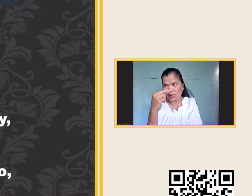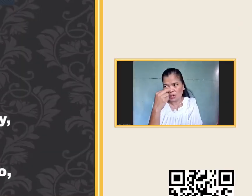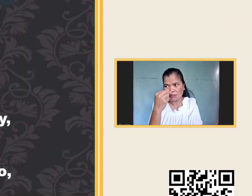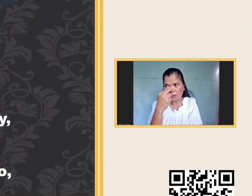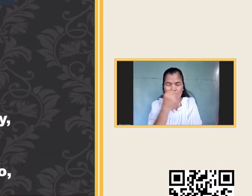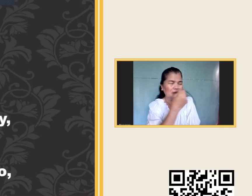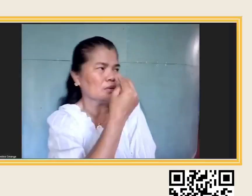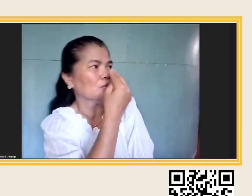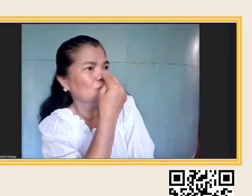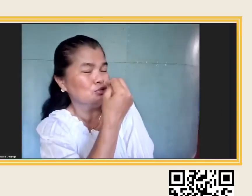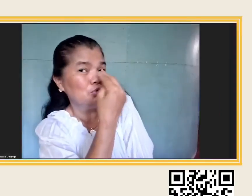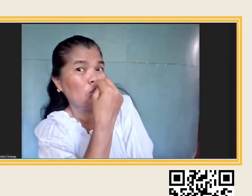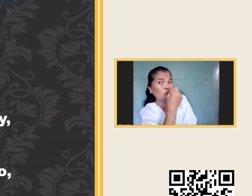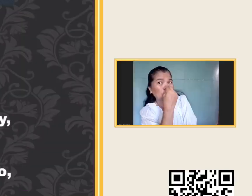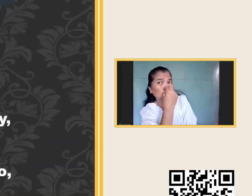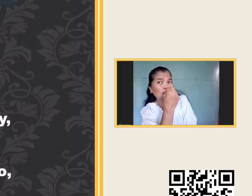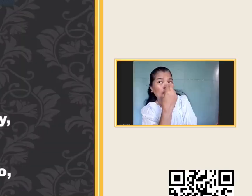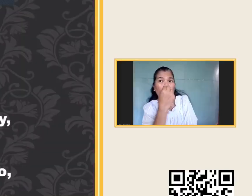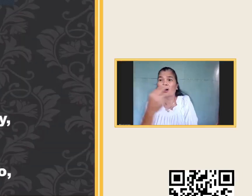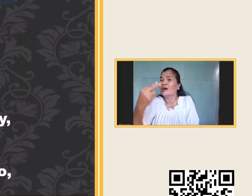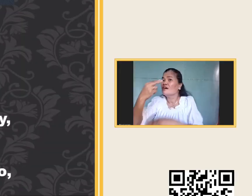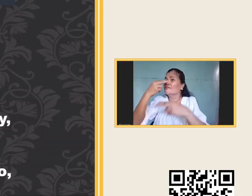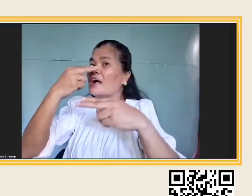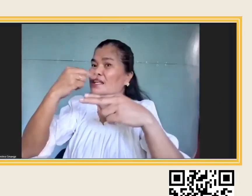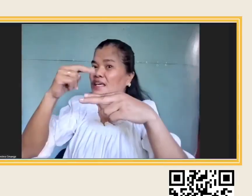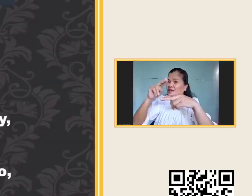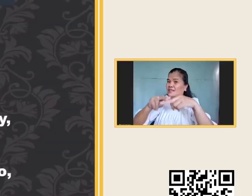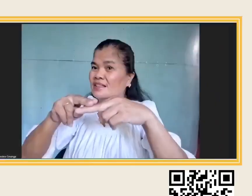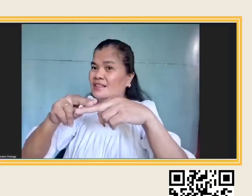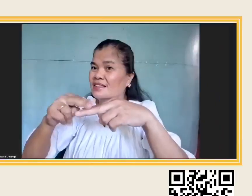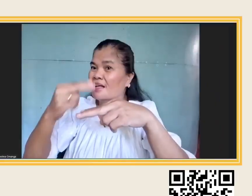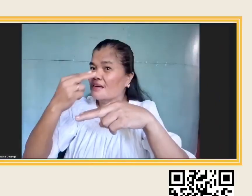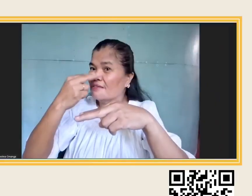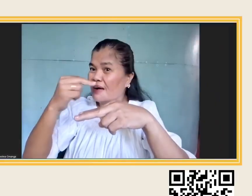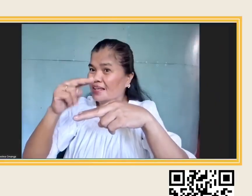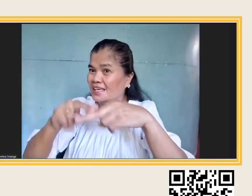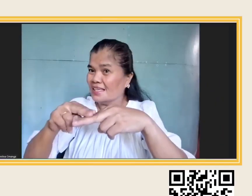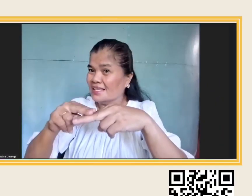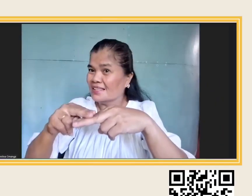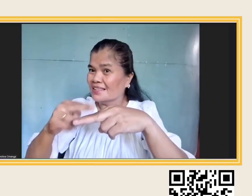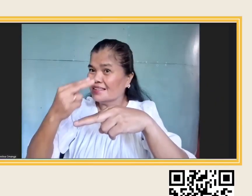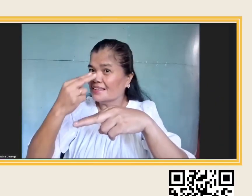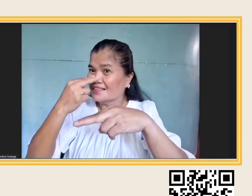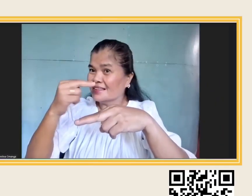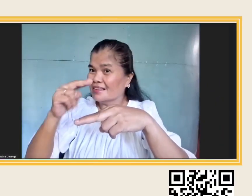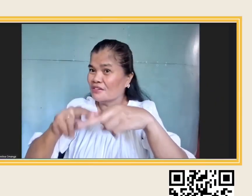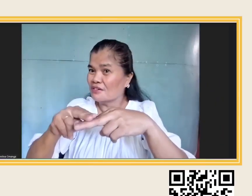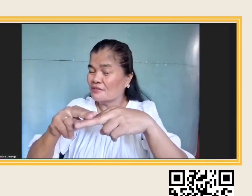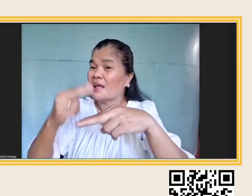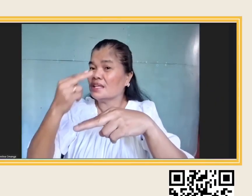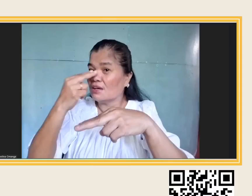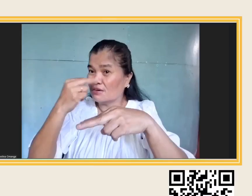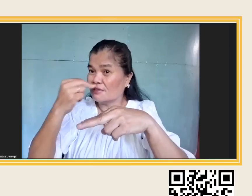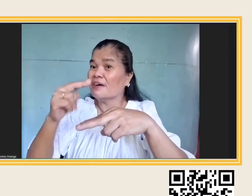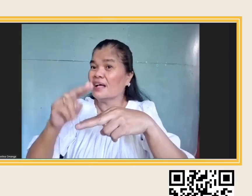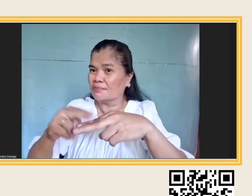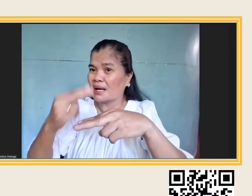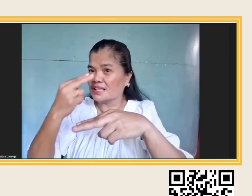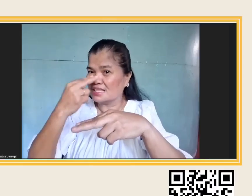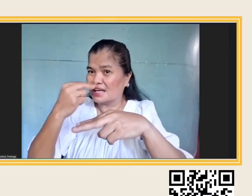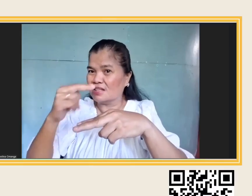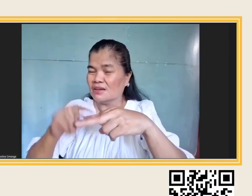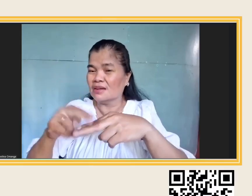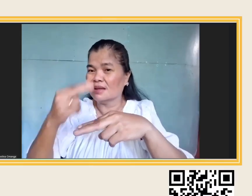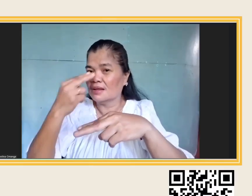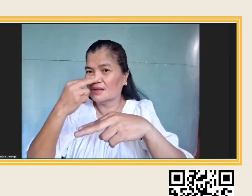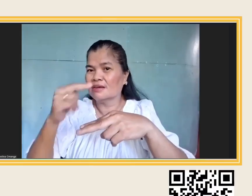lang. Kung naman di ko na mabiro. Joke. Or funny. funny. Funny or fun,